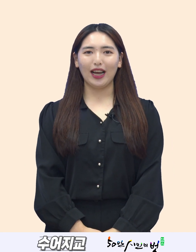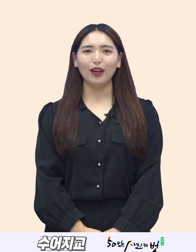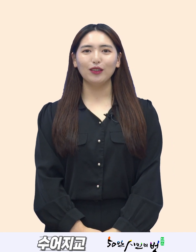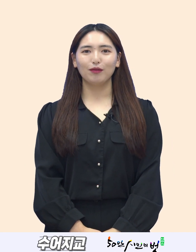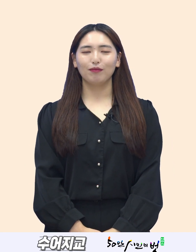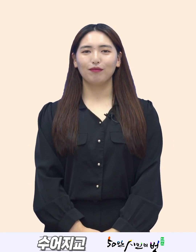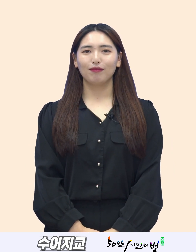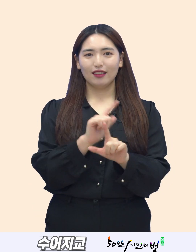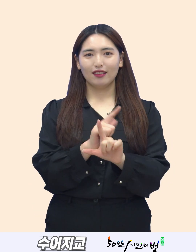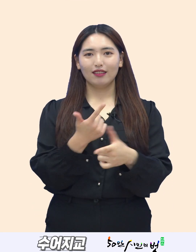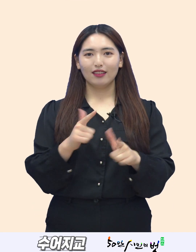해볼까요?